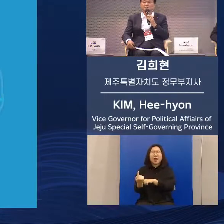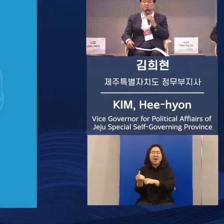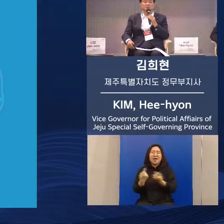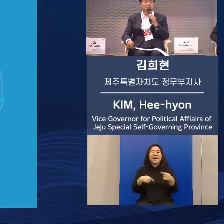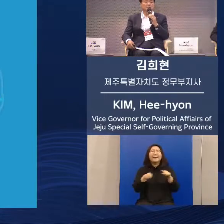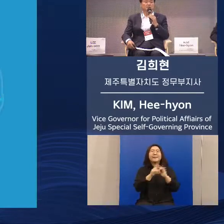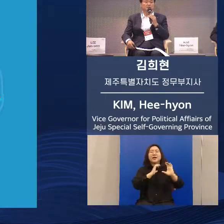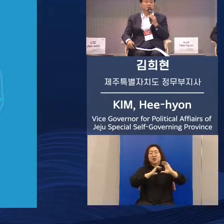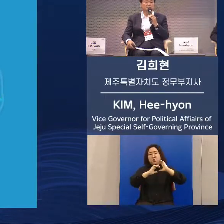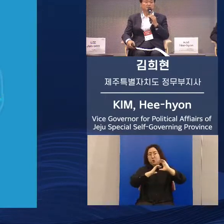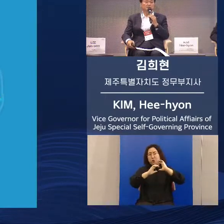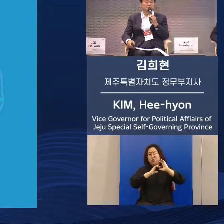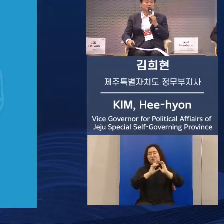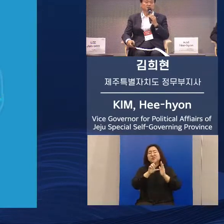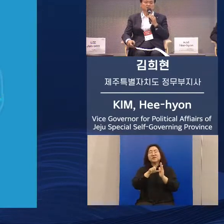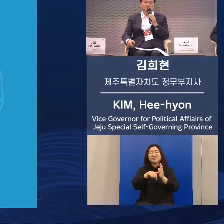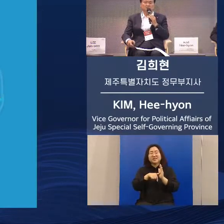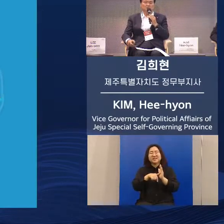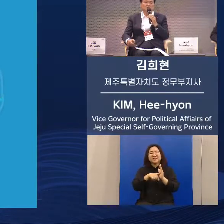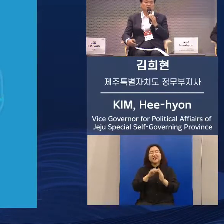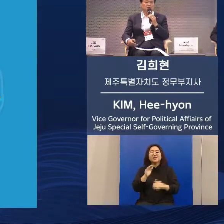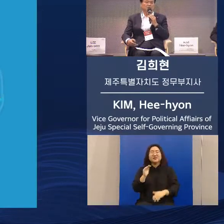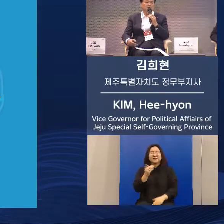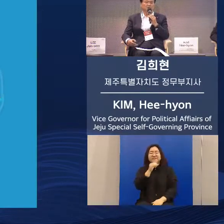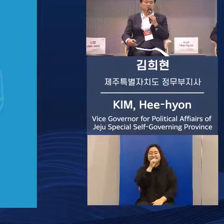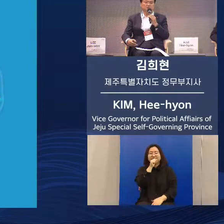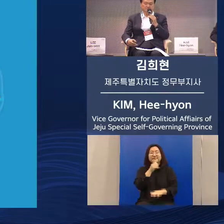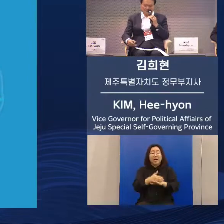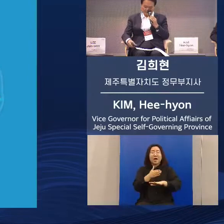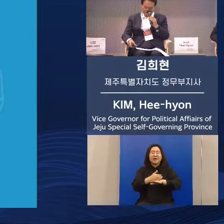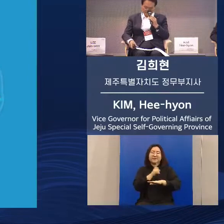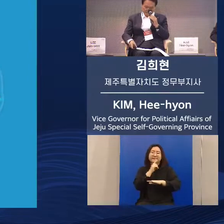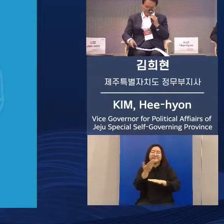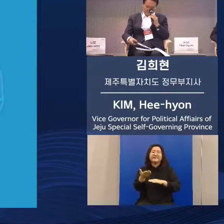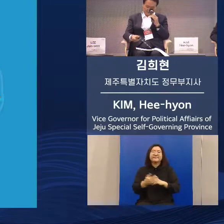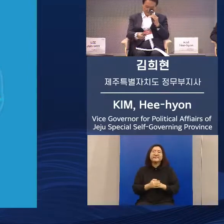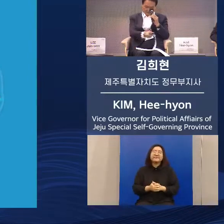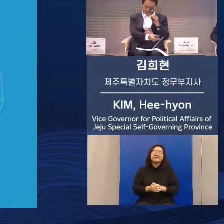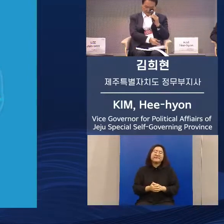있는 그런 기회가 이루어져서 대단히 고맙다는 말씀을 드립니다.